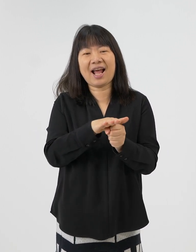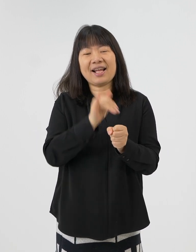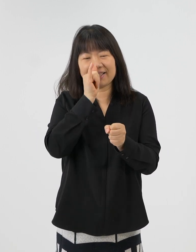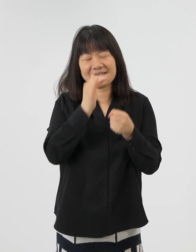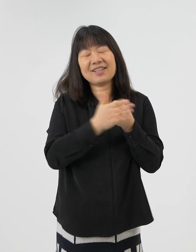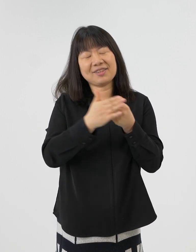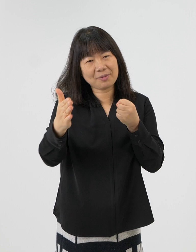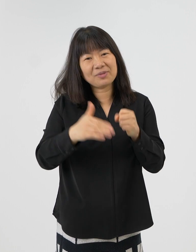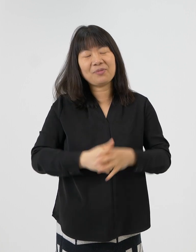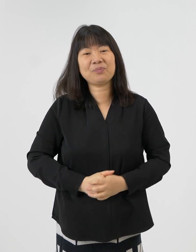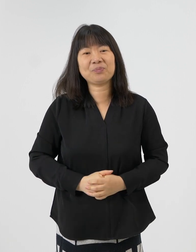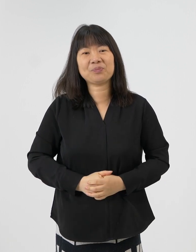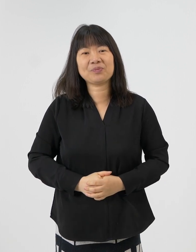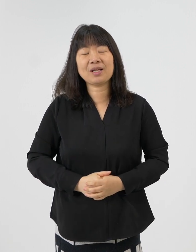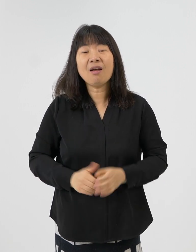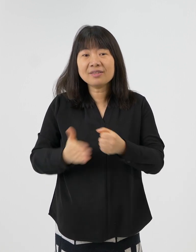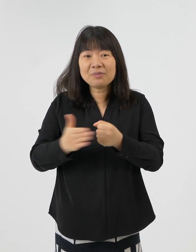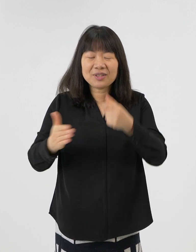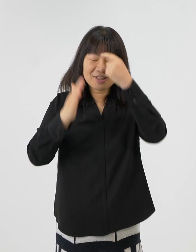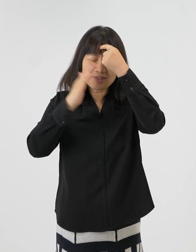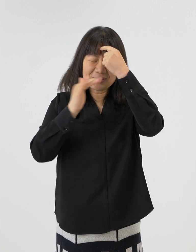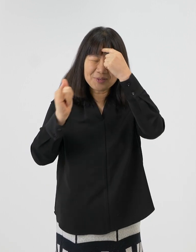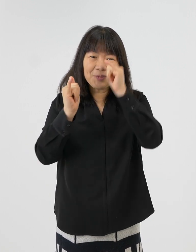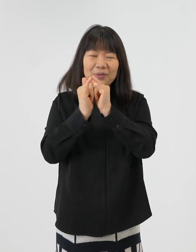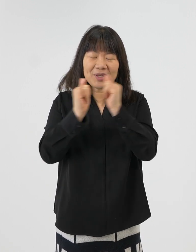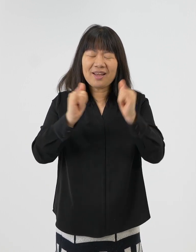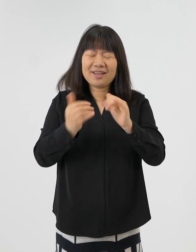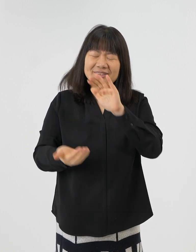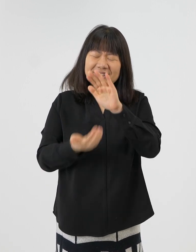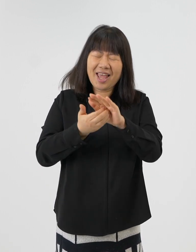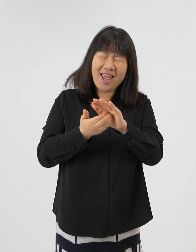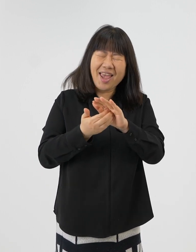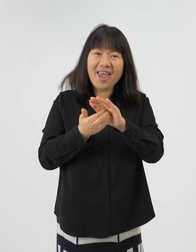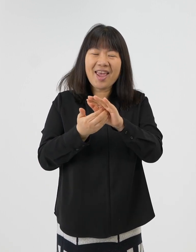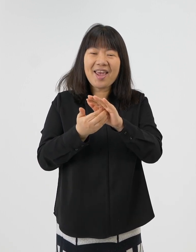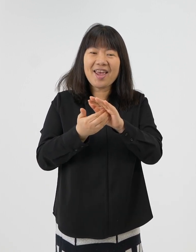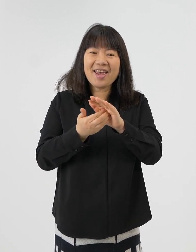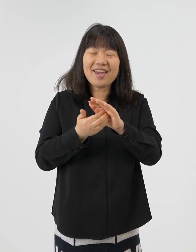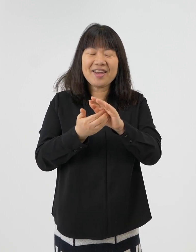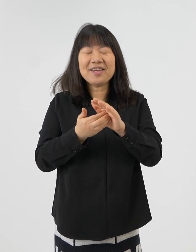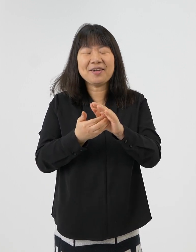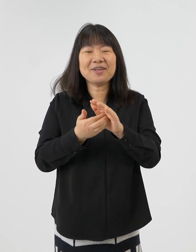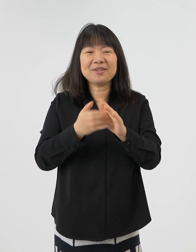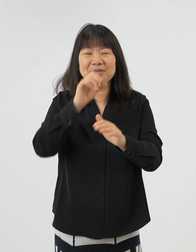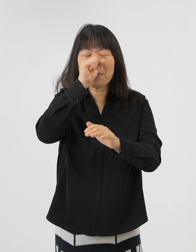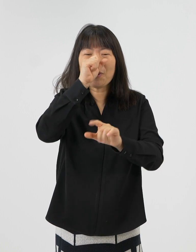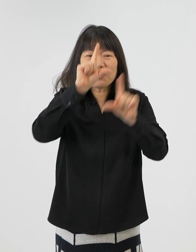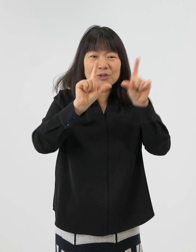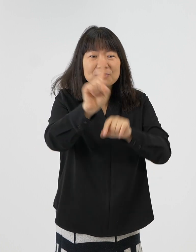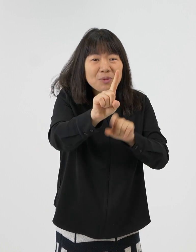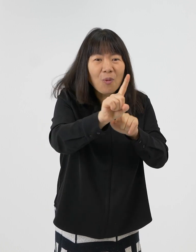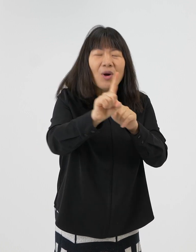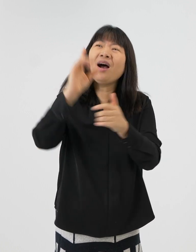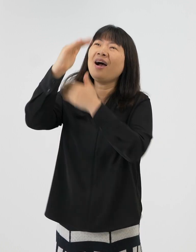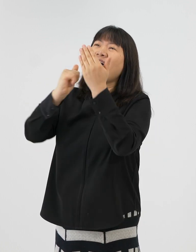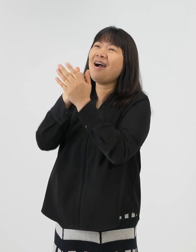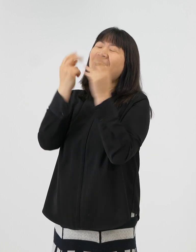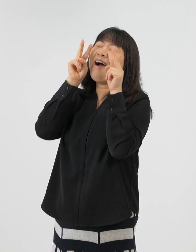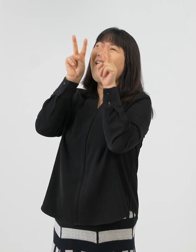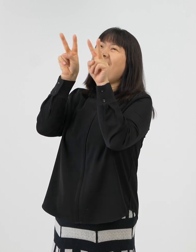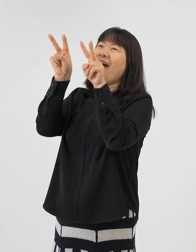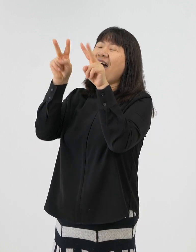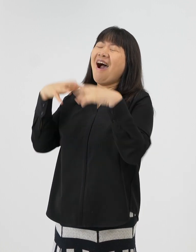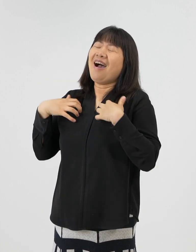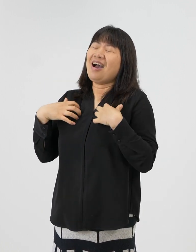스타일과 최고의 이미지는 하나님을 즐거워하는 겁니다. 그리고 그 즐거움 끝에는